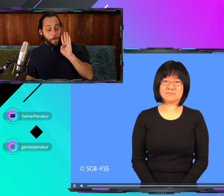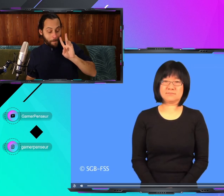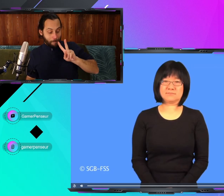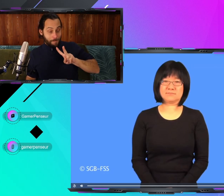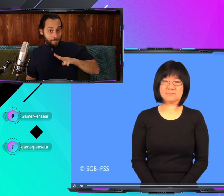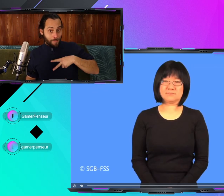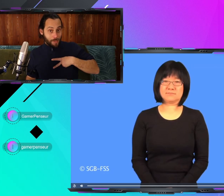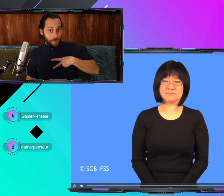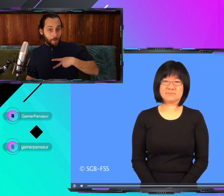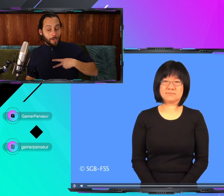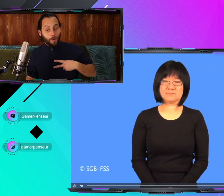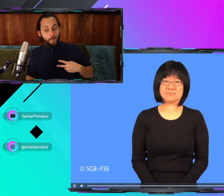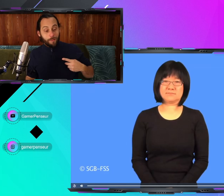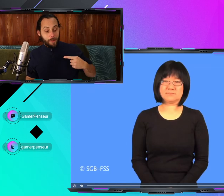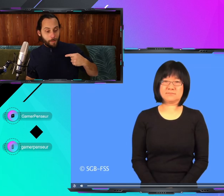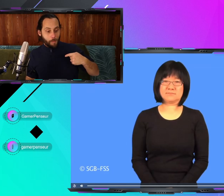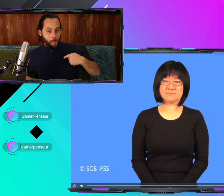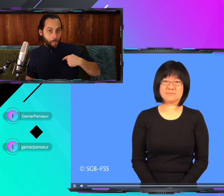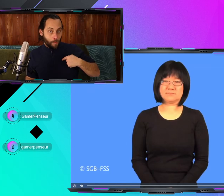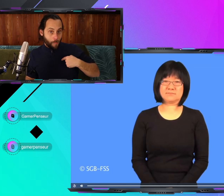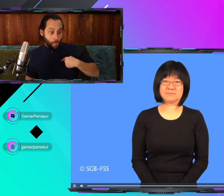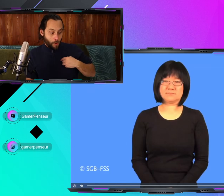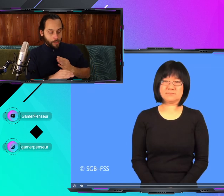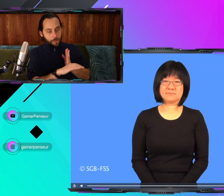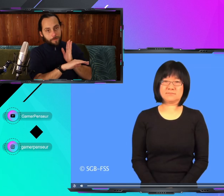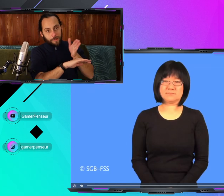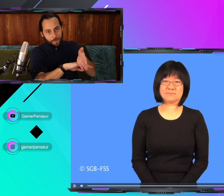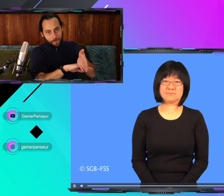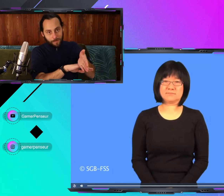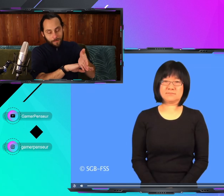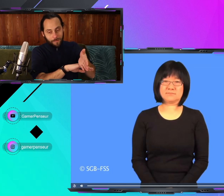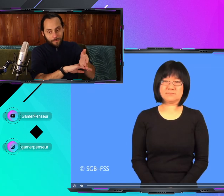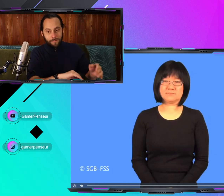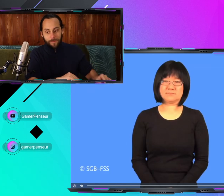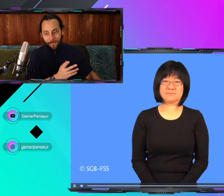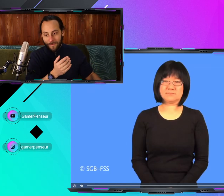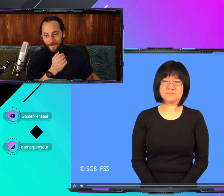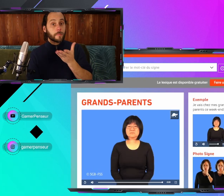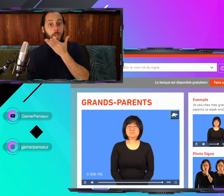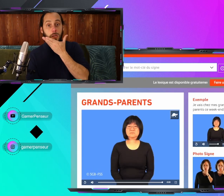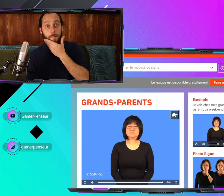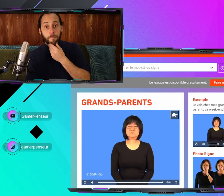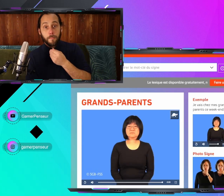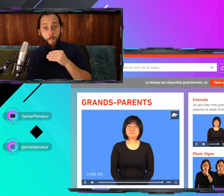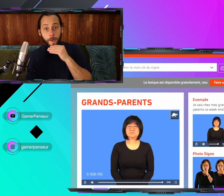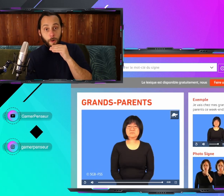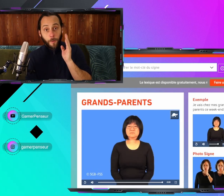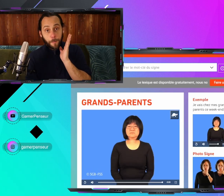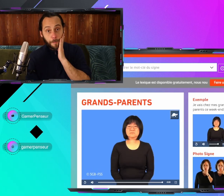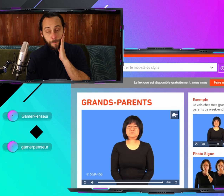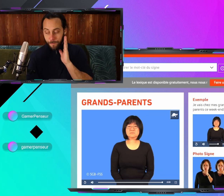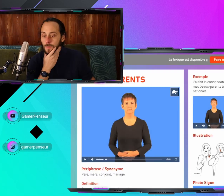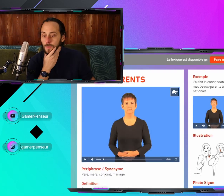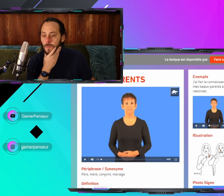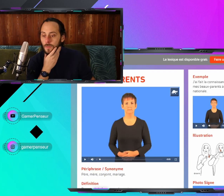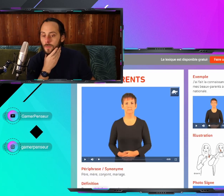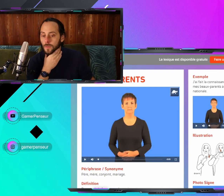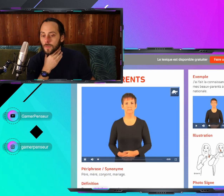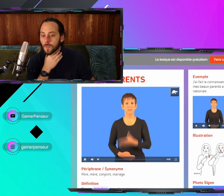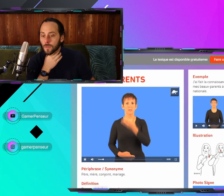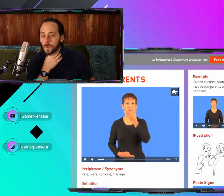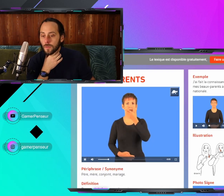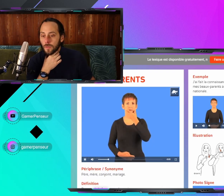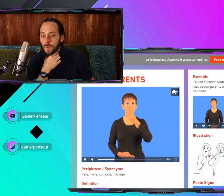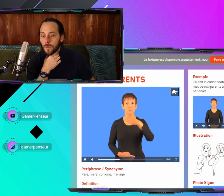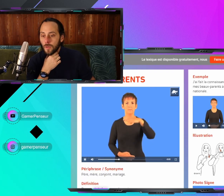grands-parents, pi, alors elle refait, moi je vais. Voilà. Les beaux-parents,